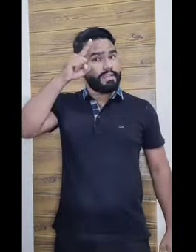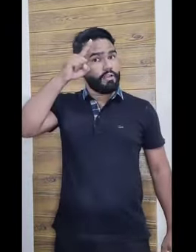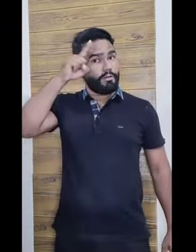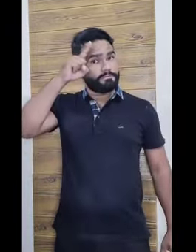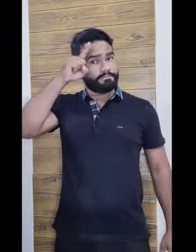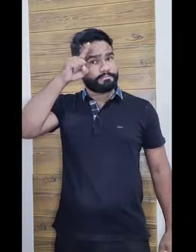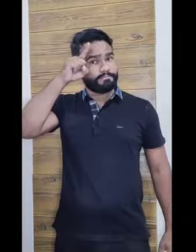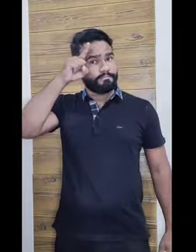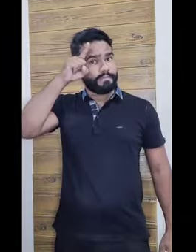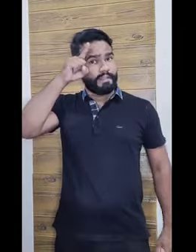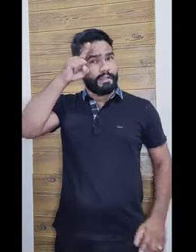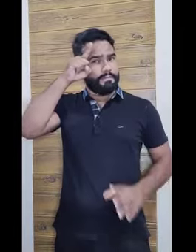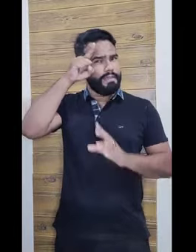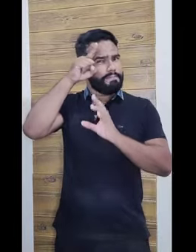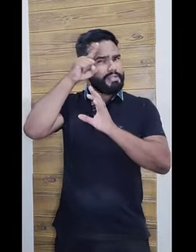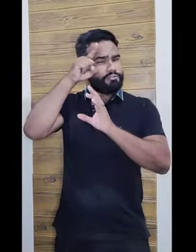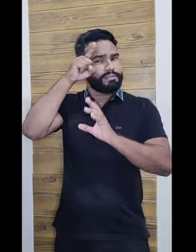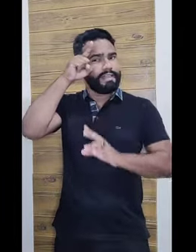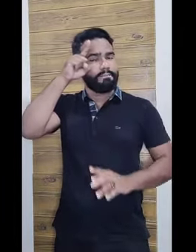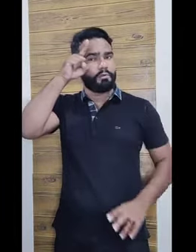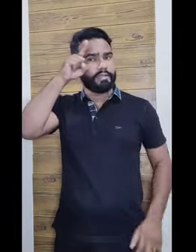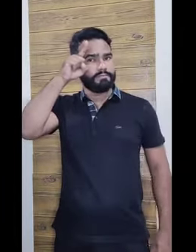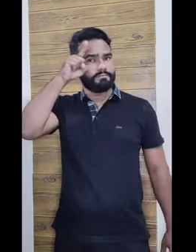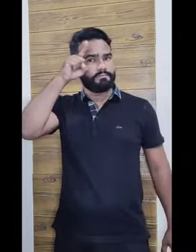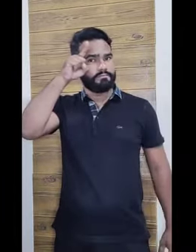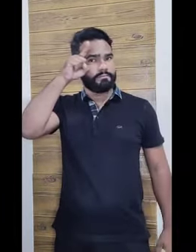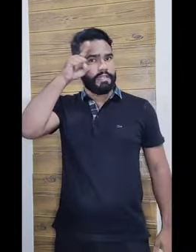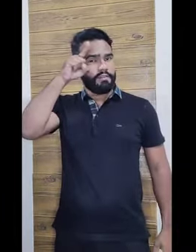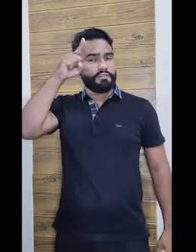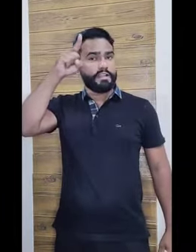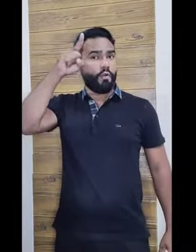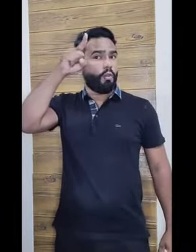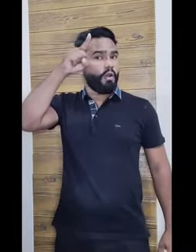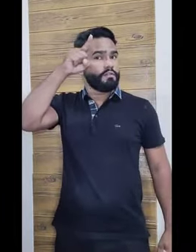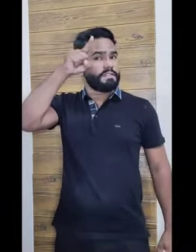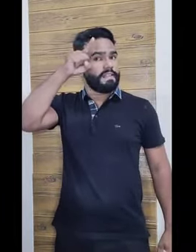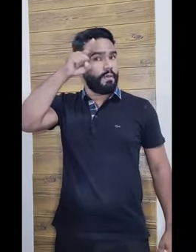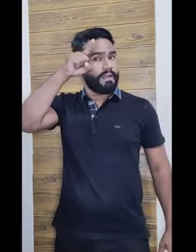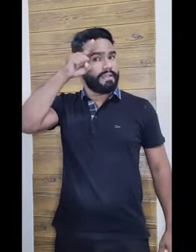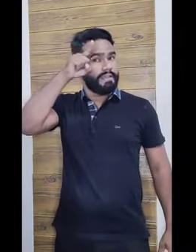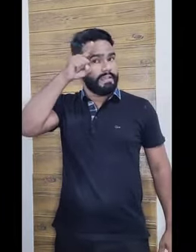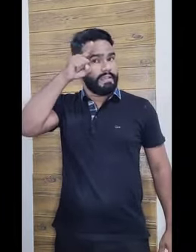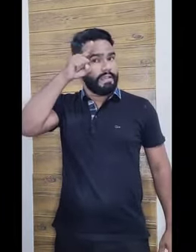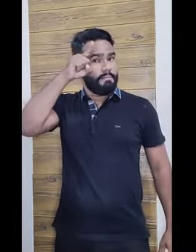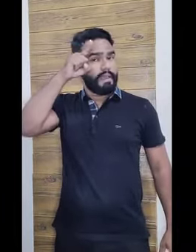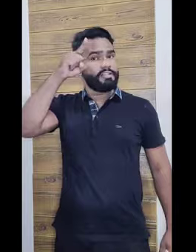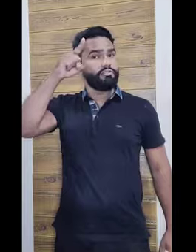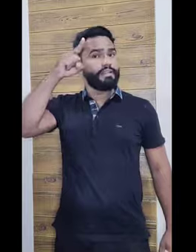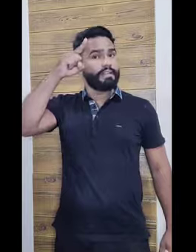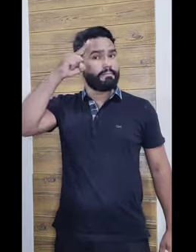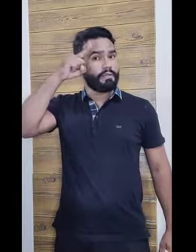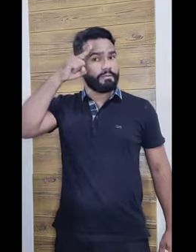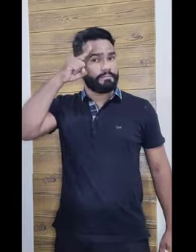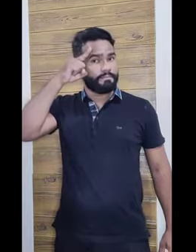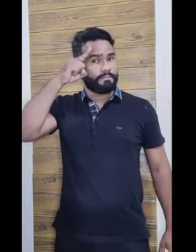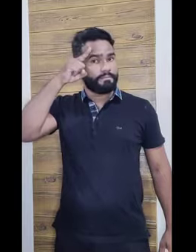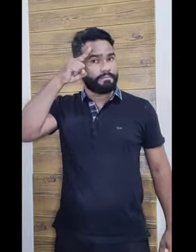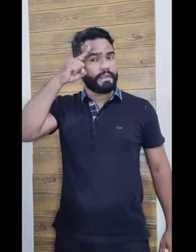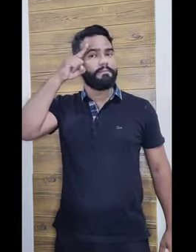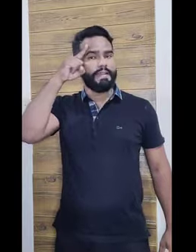ó, bem pertinho da têmpora. Você coloca o sinal aqui, pertinho da têmpora.